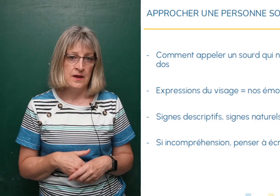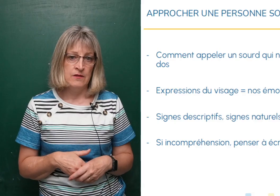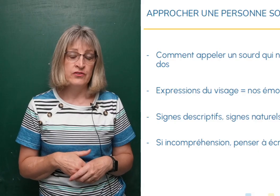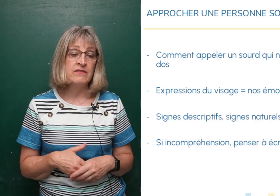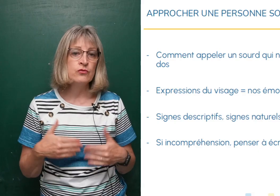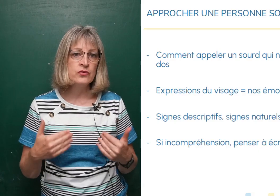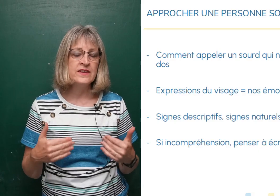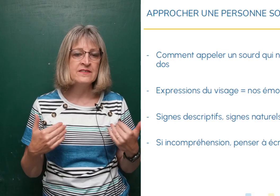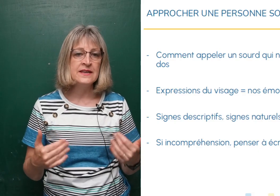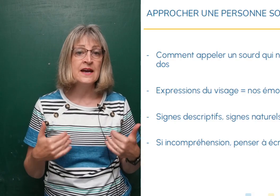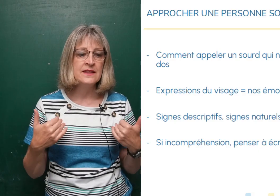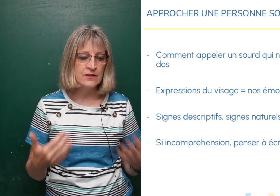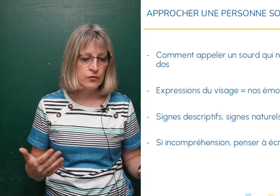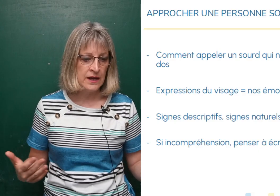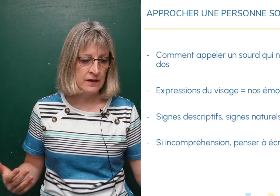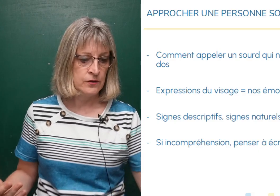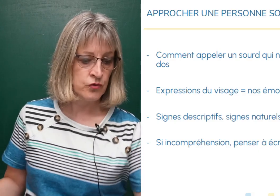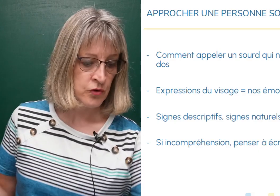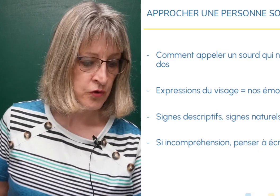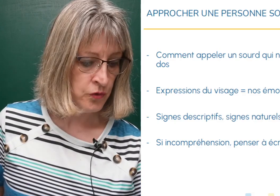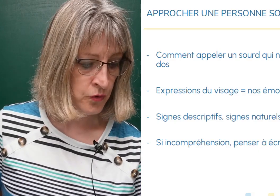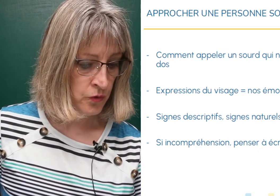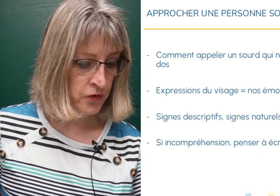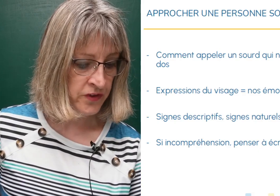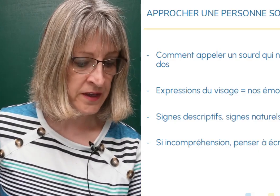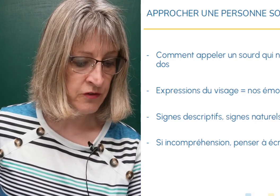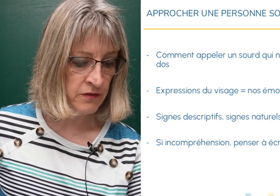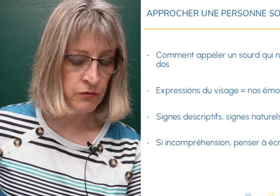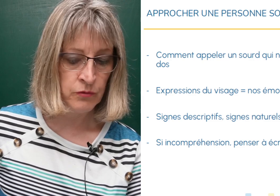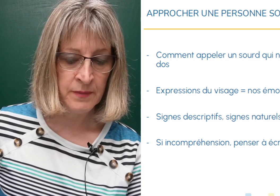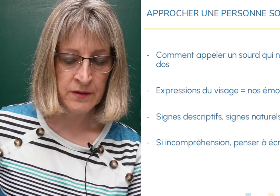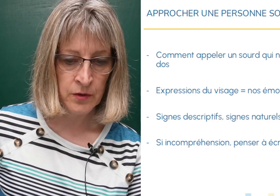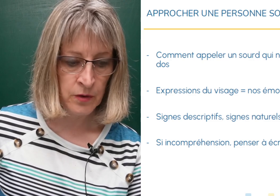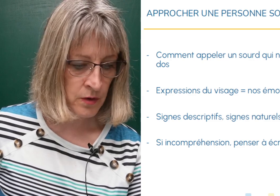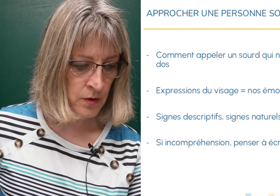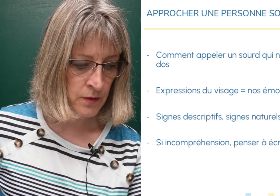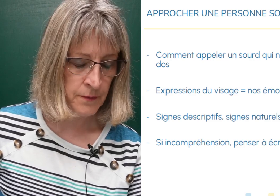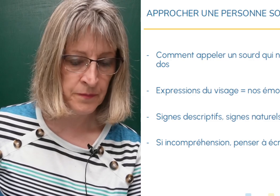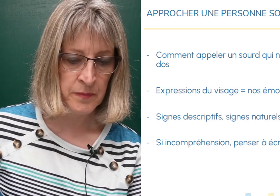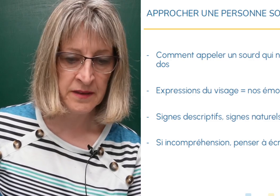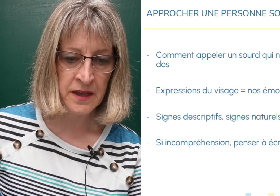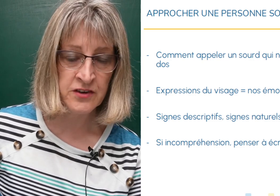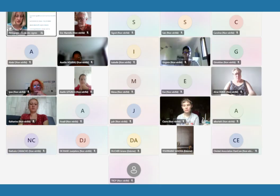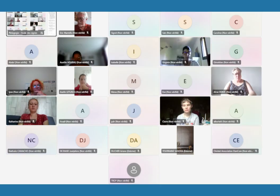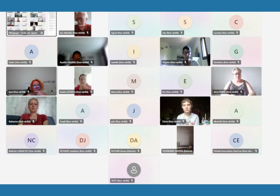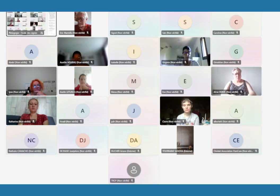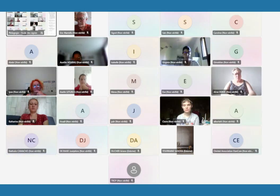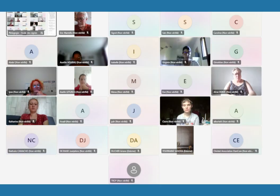Vous avez tous des signes naturels. Donc, si je vais vous mettre en partage, si vous voulez